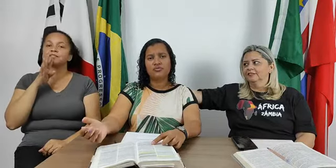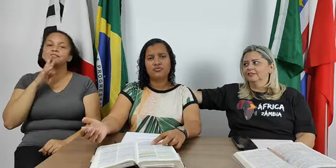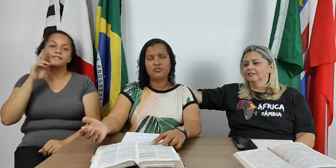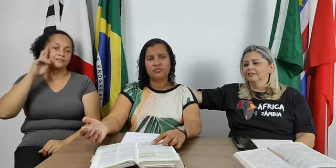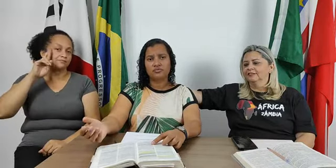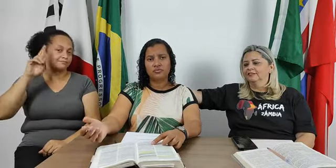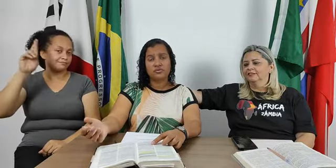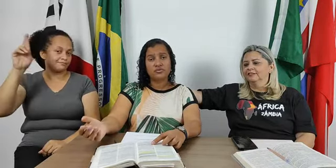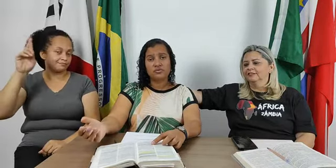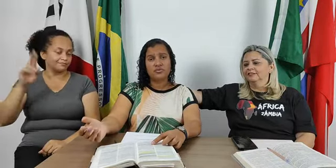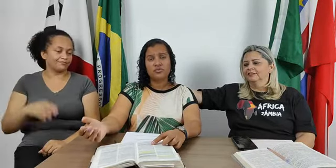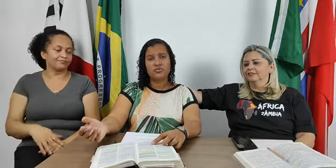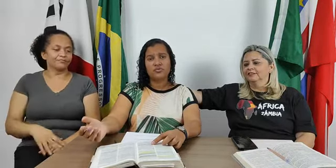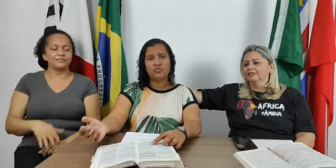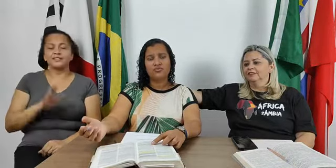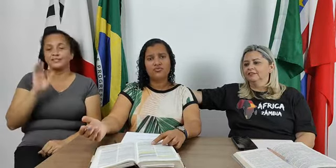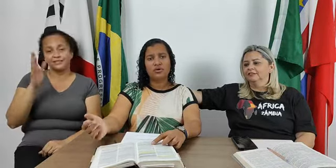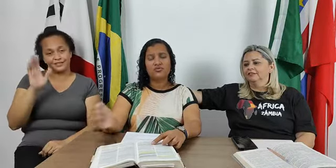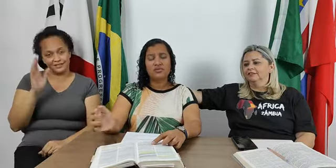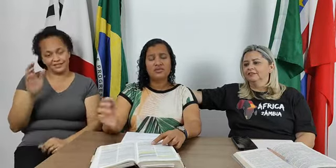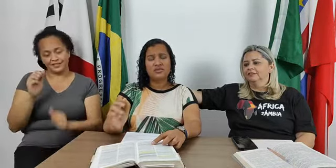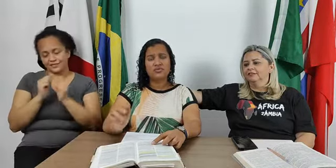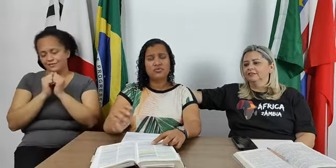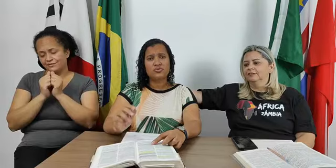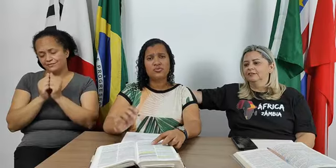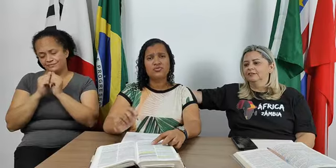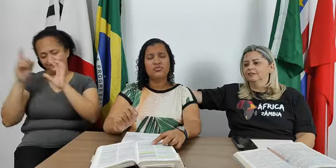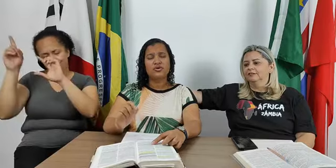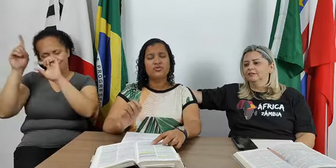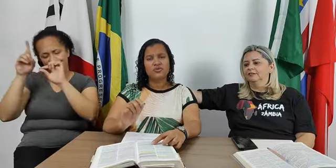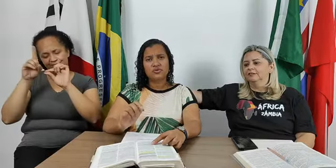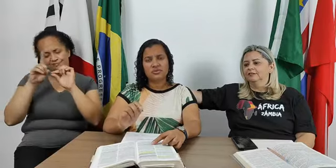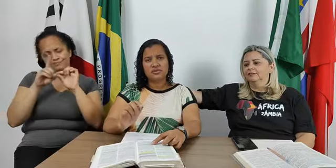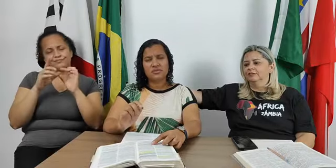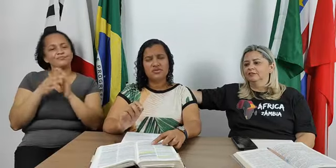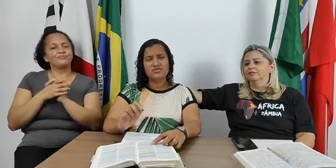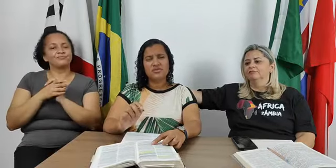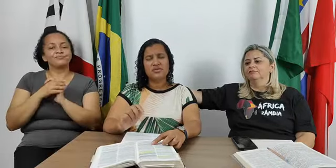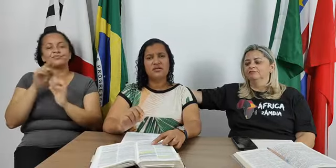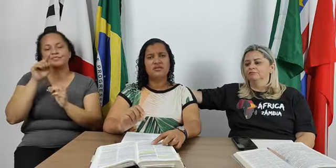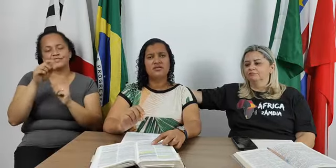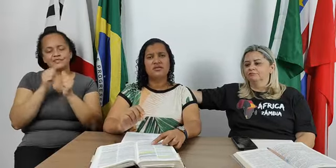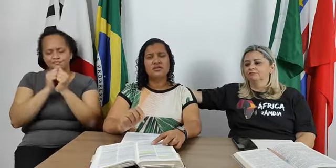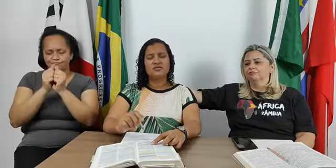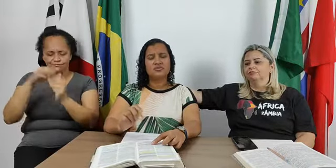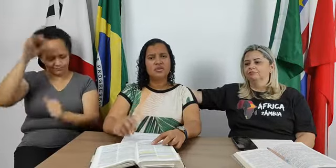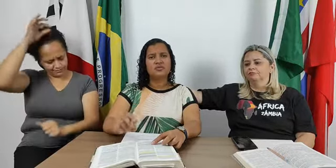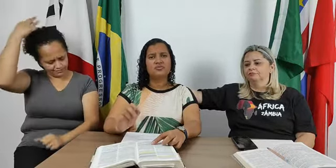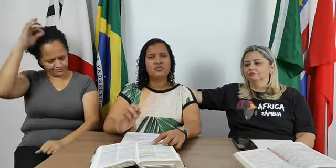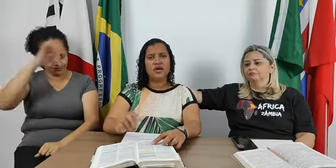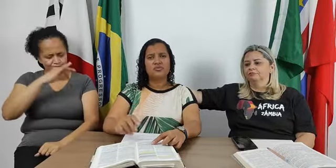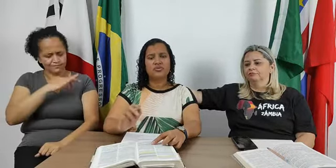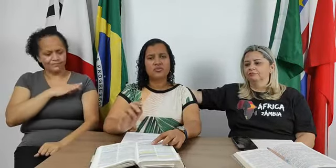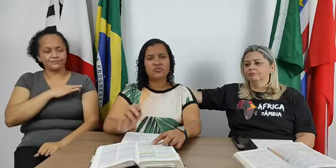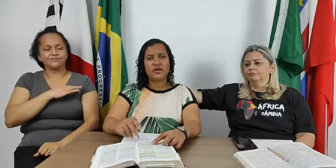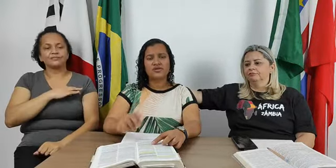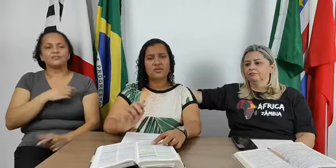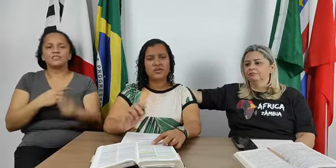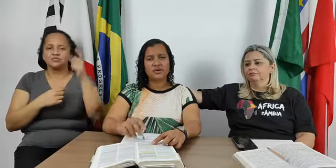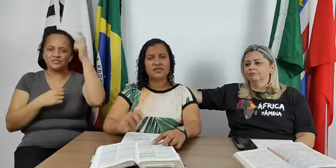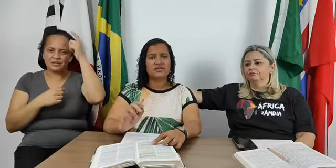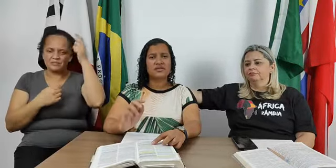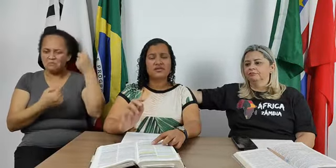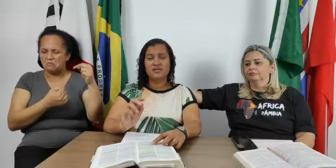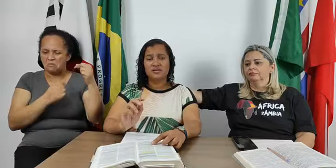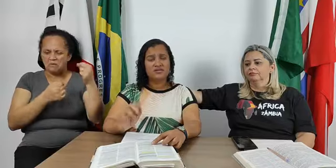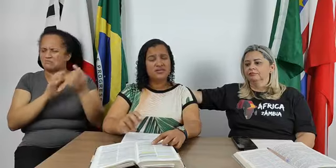de novo. Nós nascemos de novo. Você nasceu de novo. O Espírito Santo habita em você. Não deixe o diabo te acusar, te